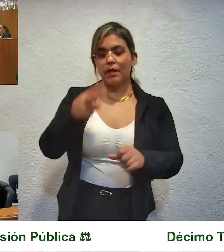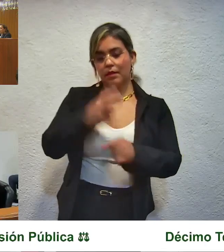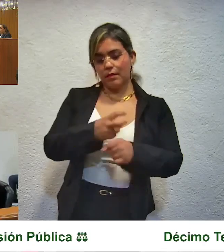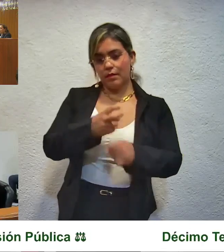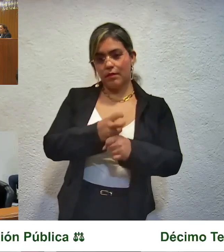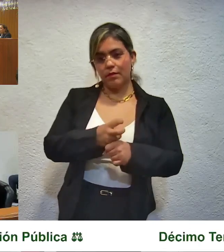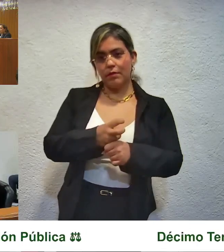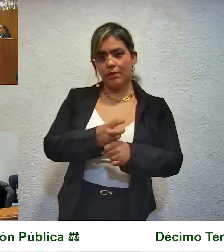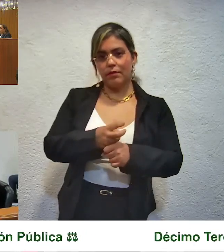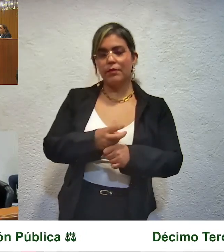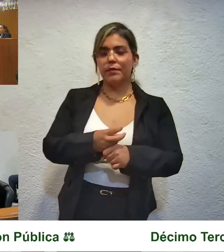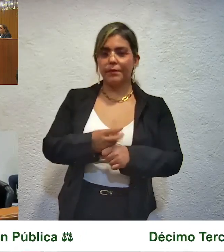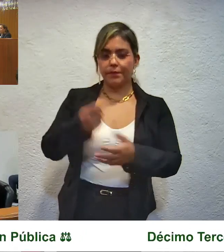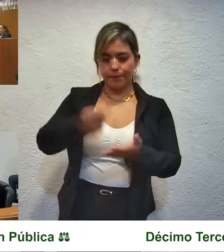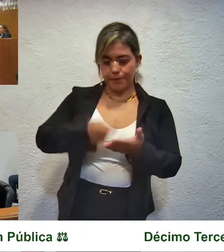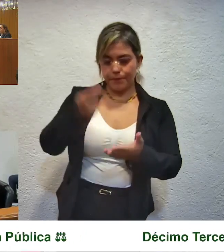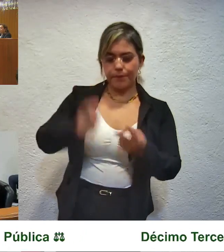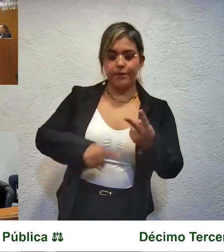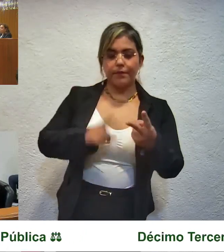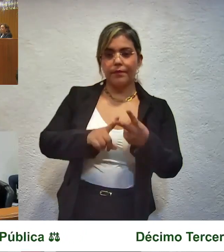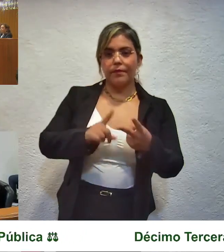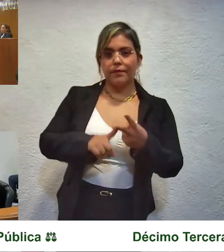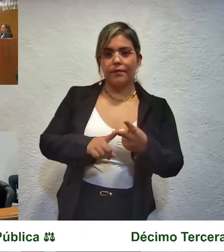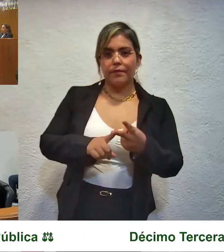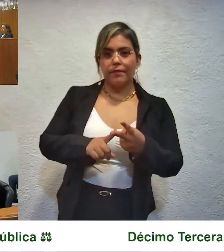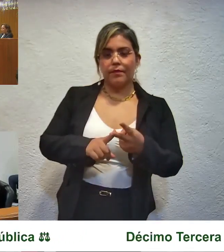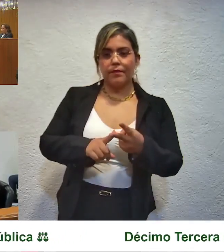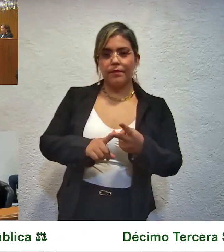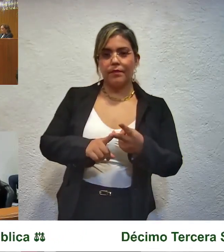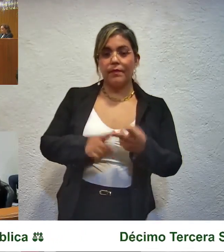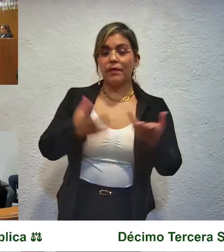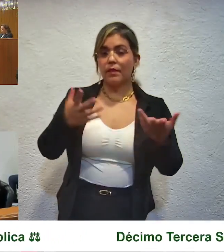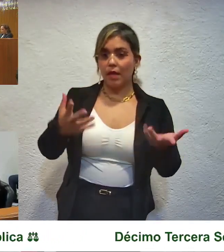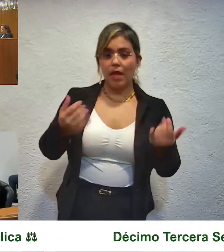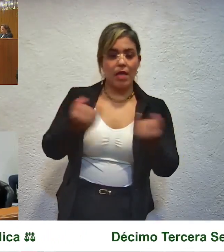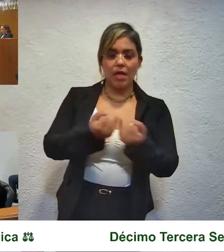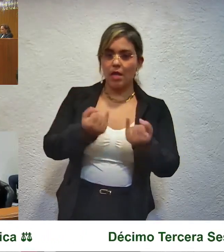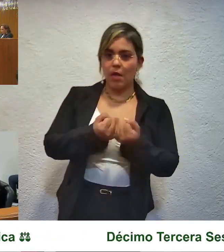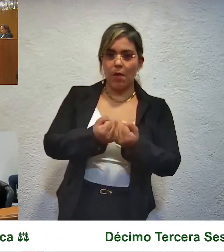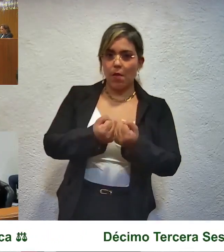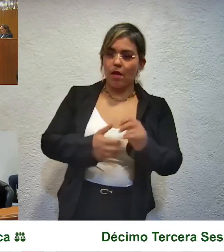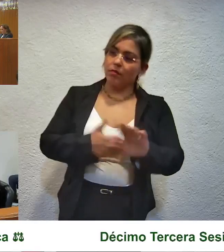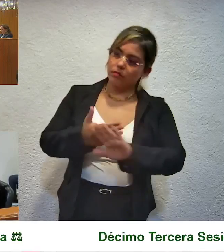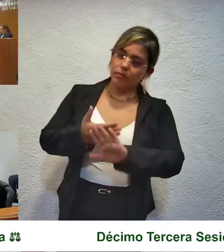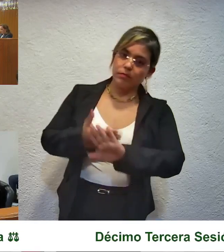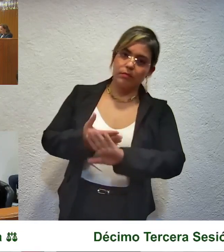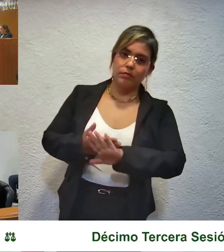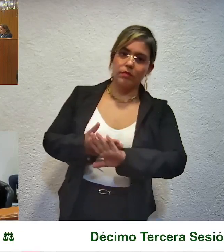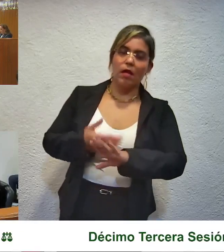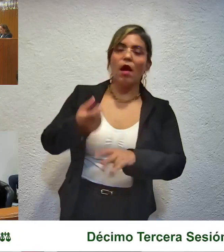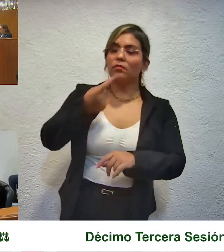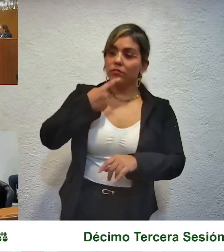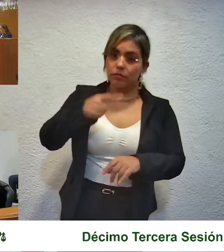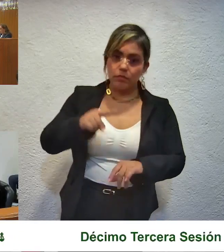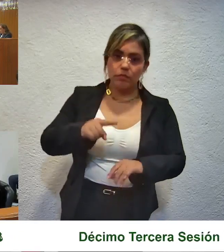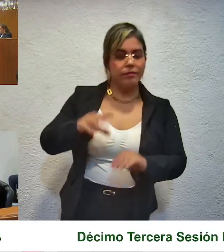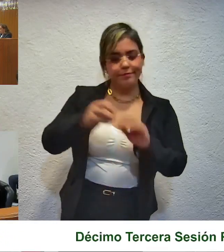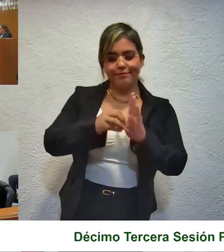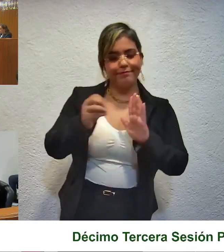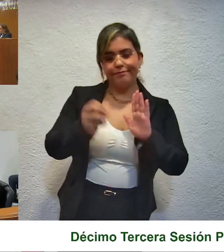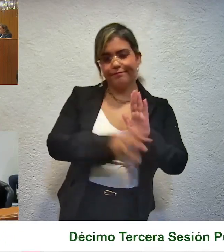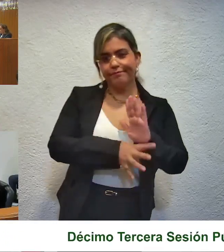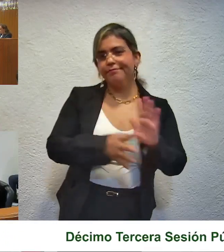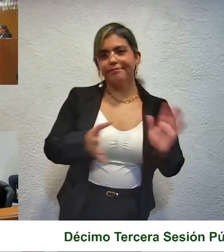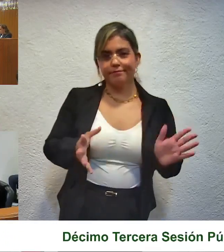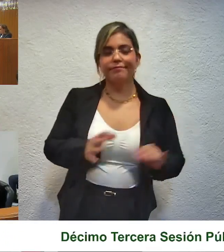presente sentencia. Segundo, se declaran infundados e inoperantes los agravios hechos valer de conformidad con las consideraciones vertidas